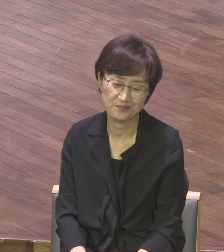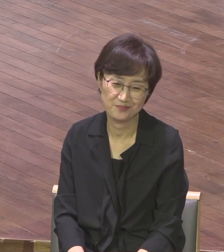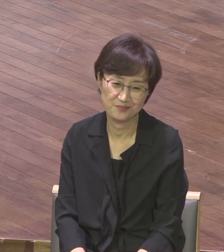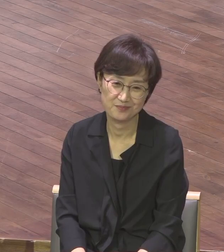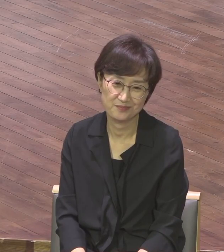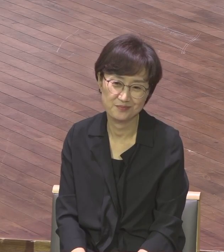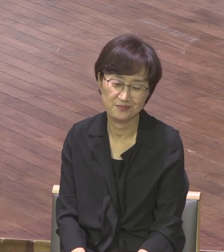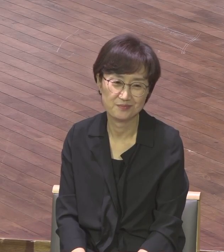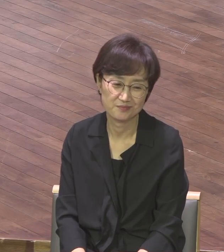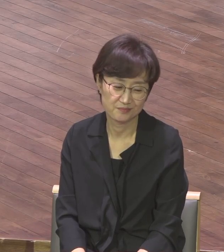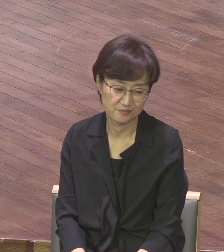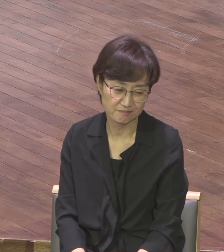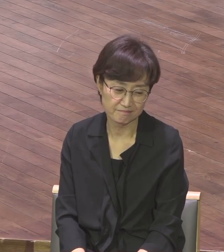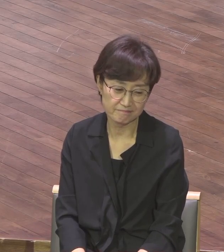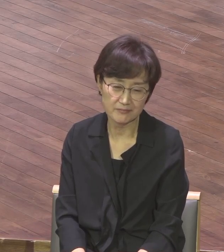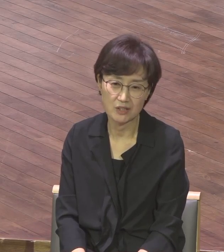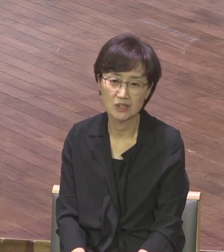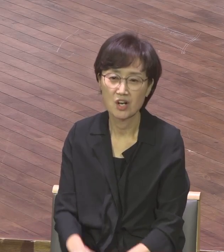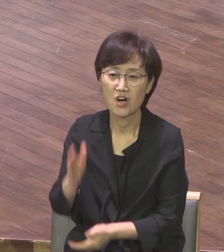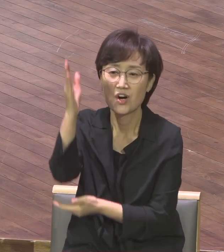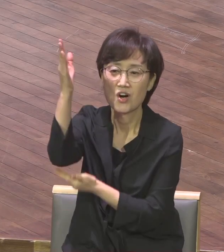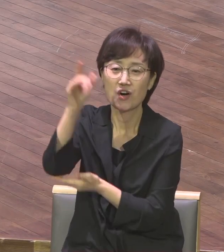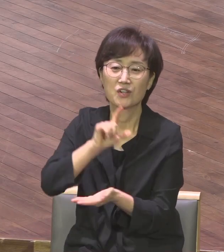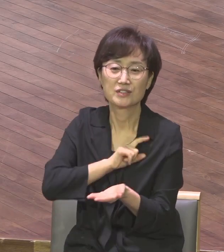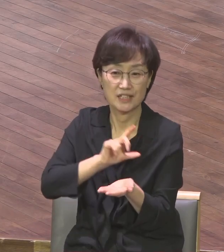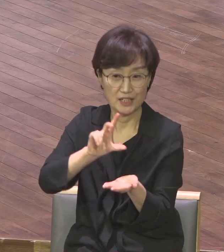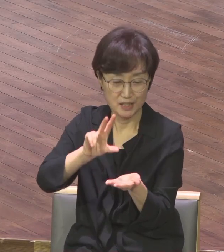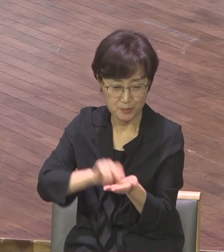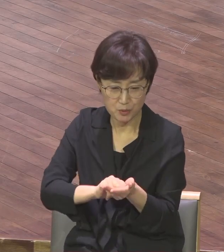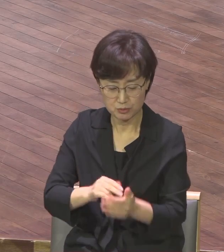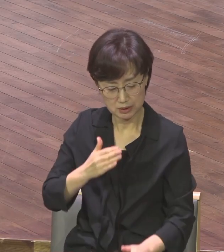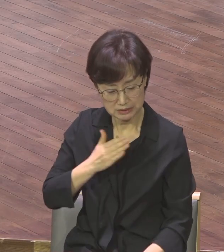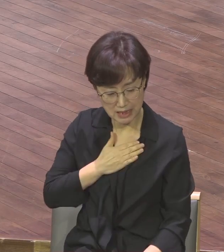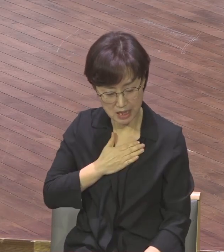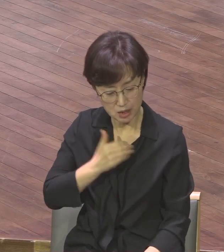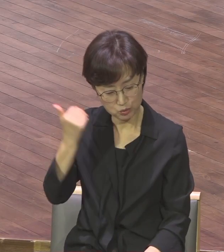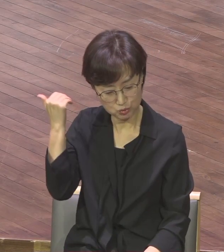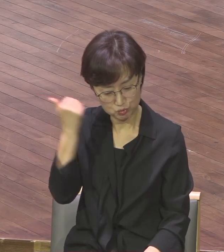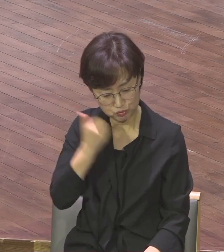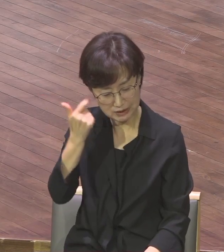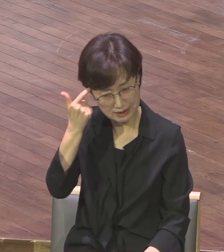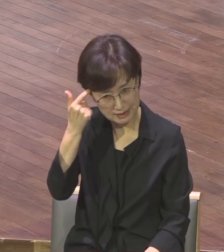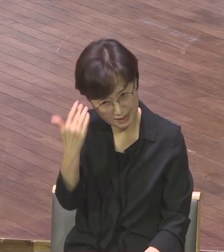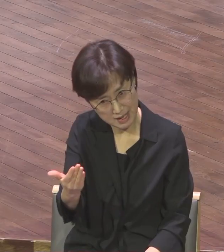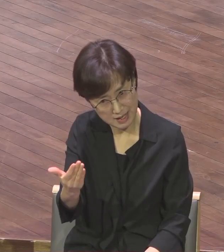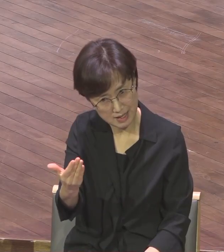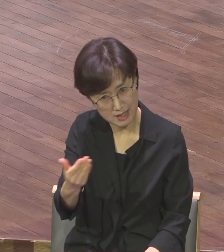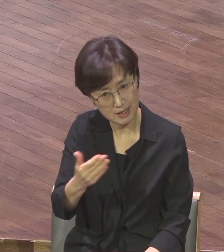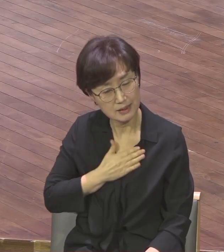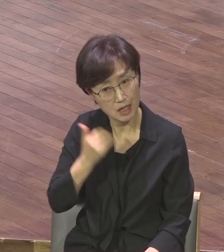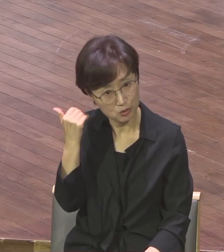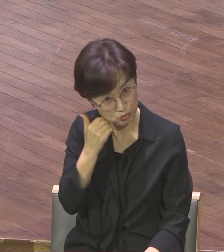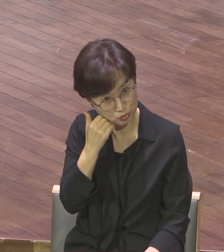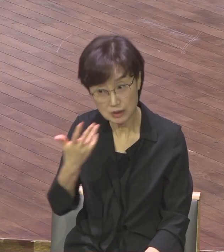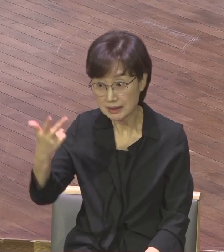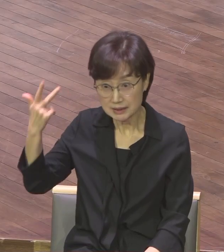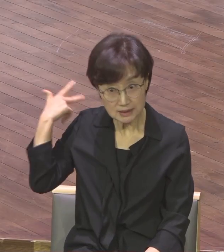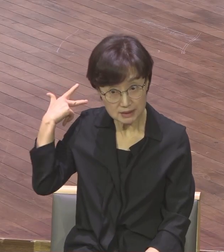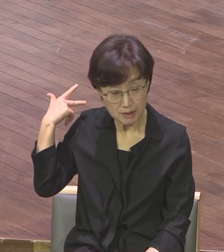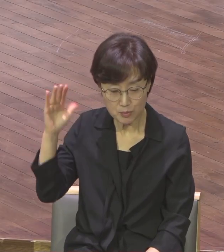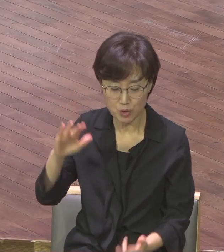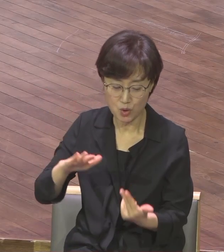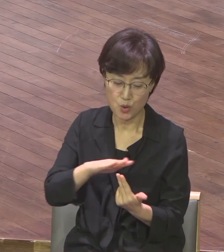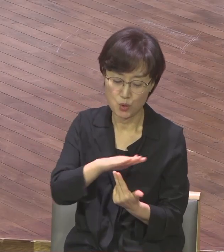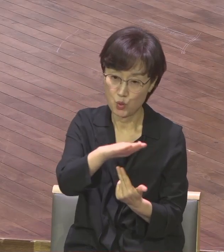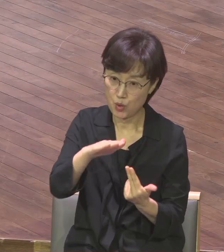이것의 말씀 가지고 나는 누구인가 라는 제목으로 말씀을 드립니다. 우리가 지난 시간부터